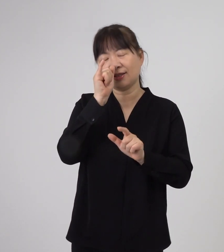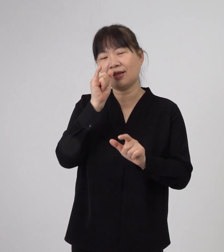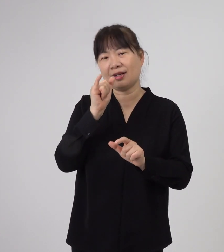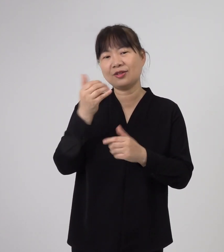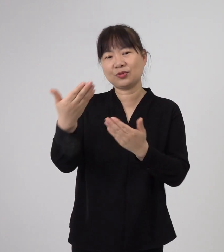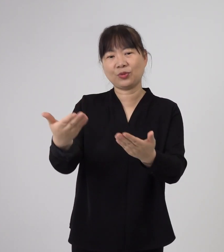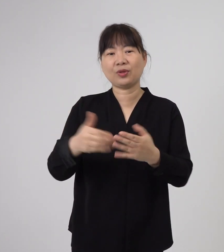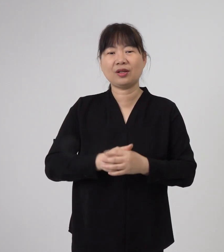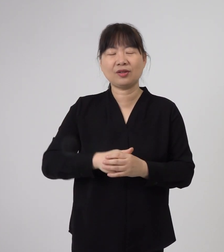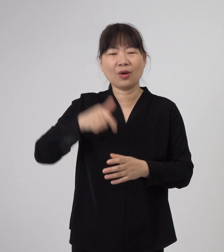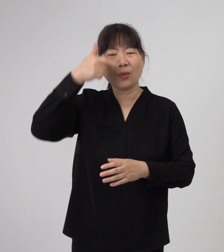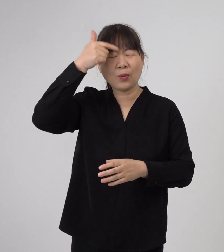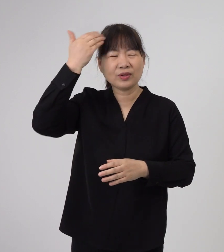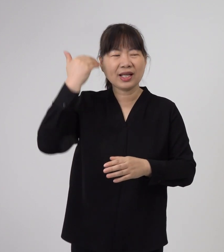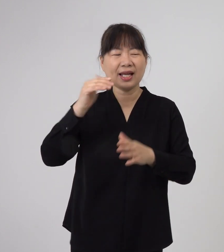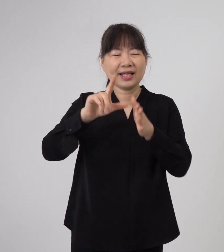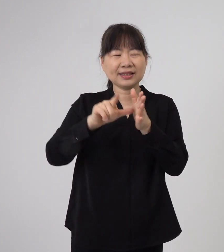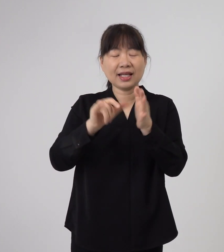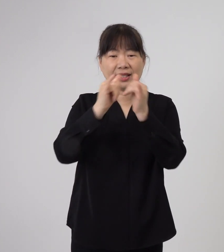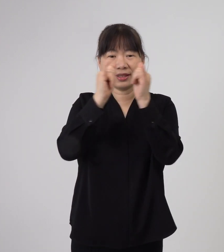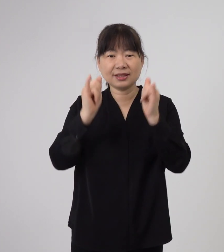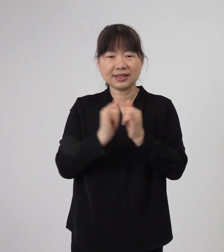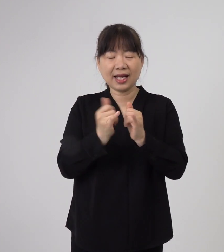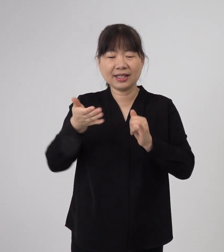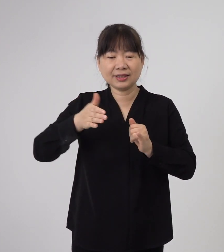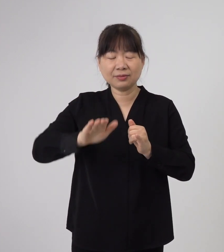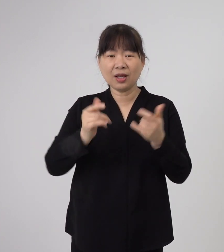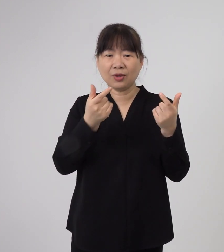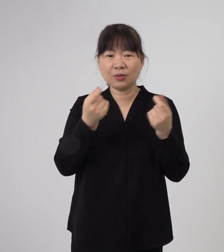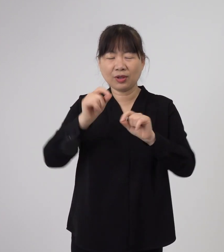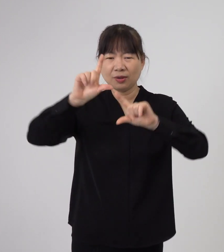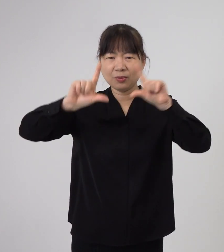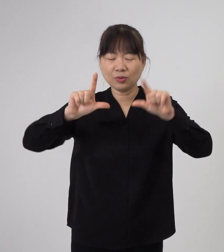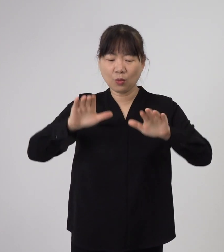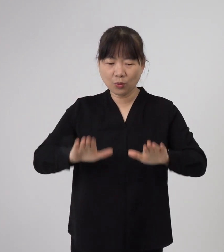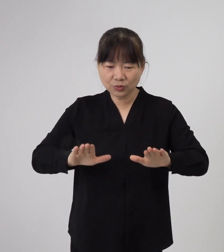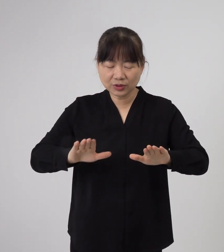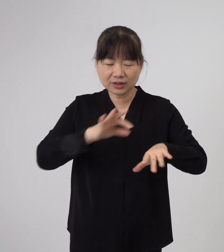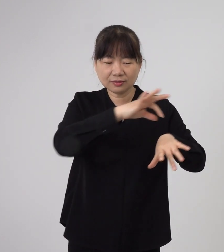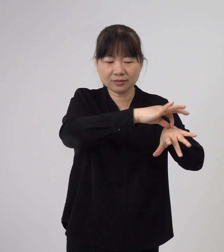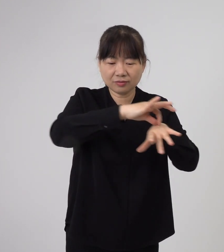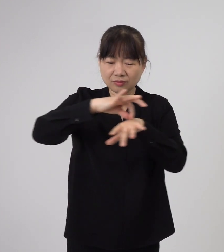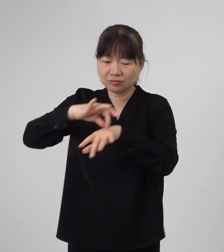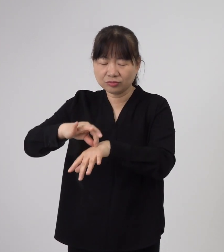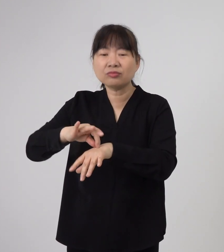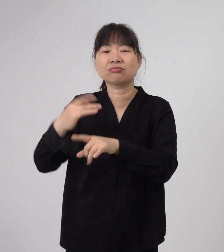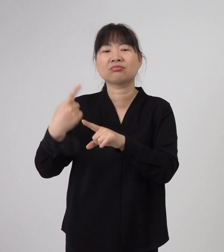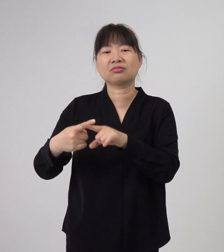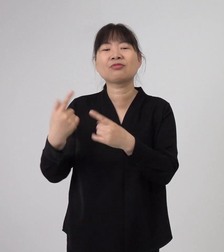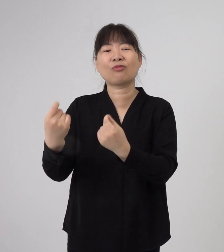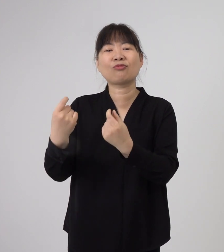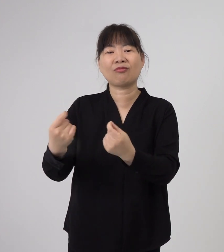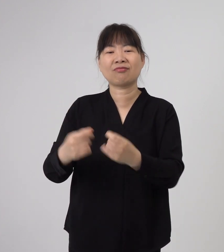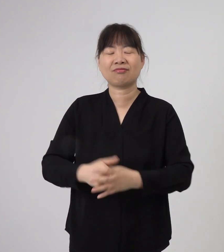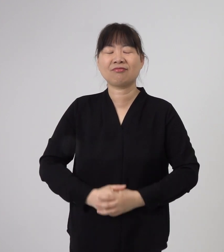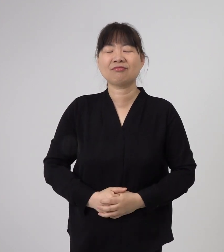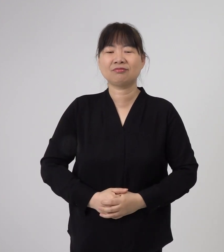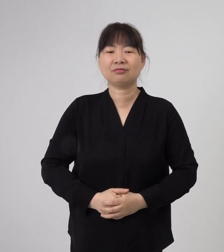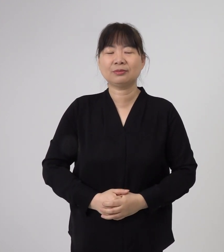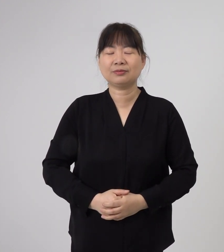이게 고대 시대의 상황이지만 사실 이 똑같은 메커니즘은 오늘날에도 존재합니까? 안 합니까?